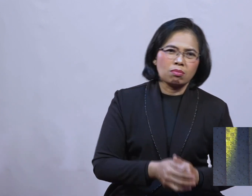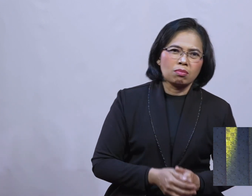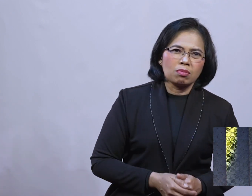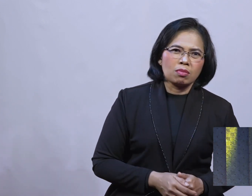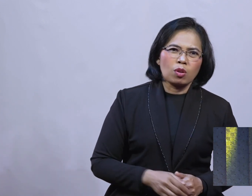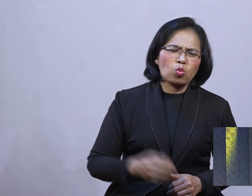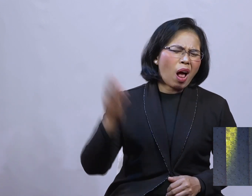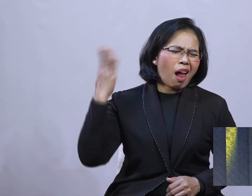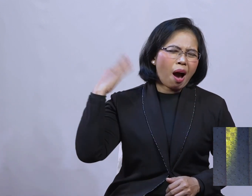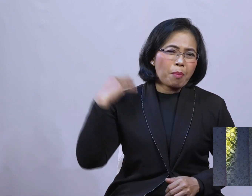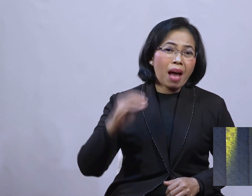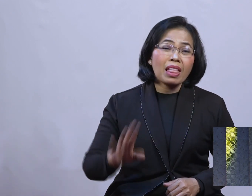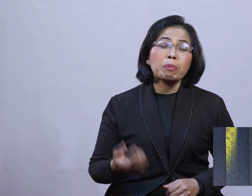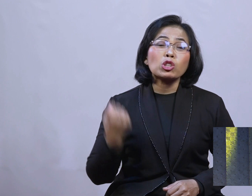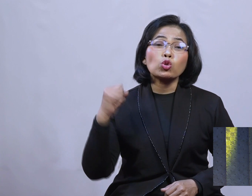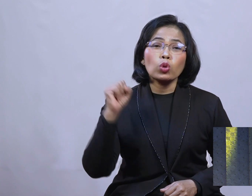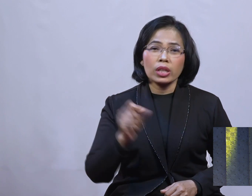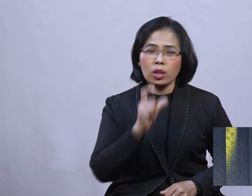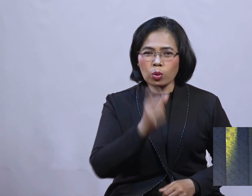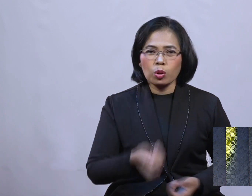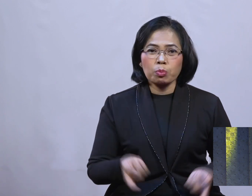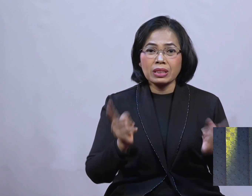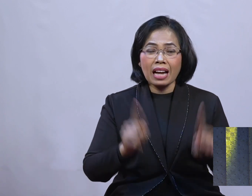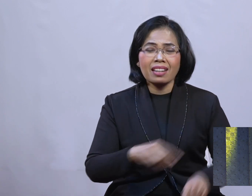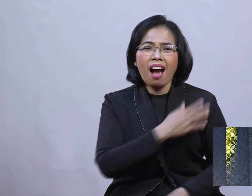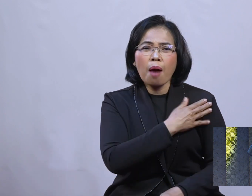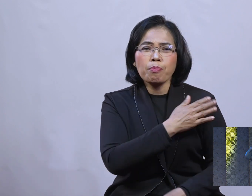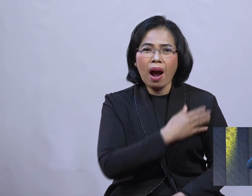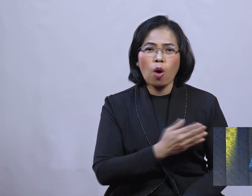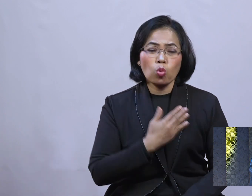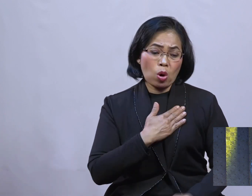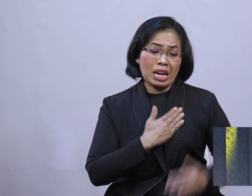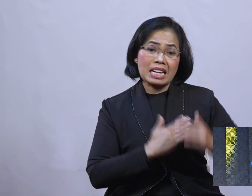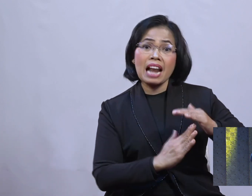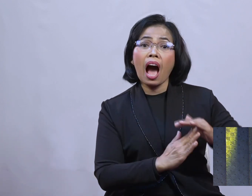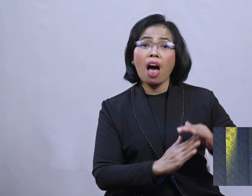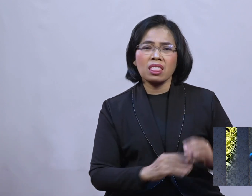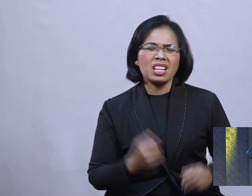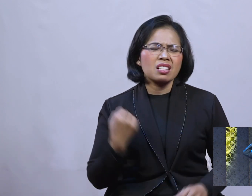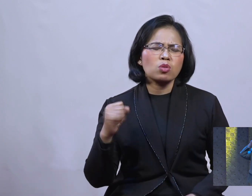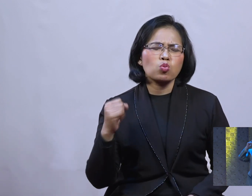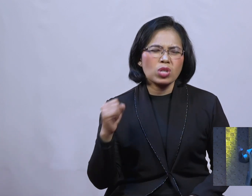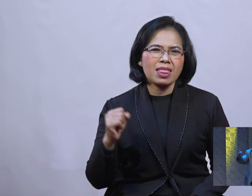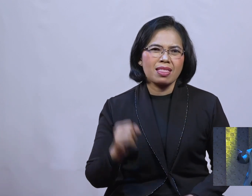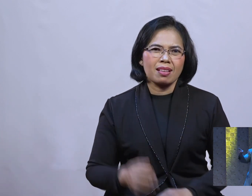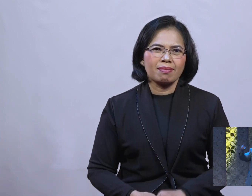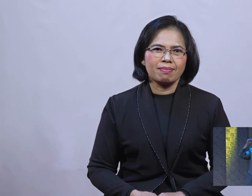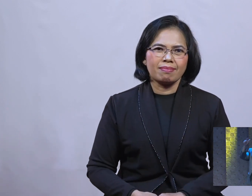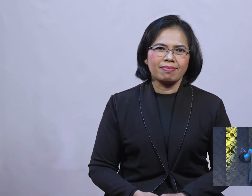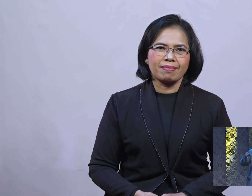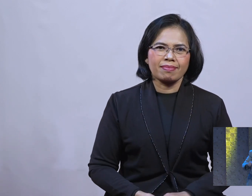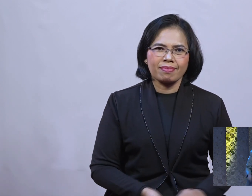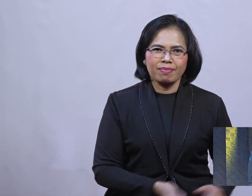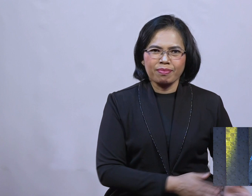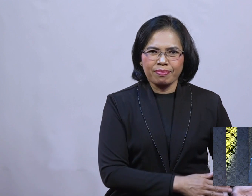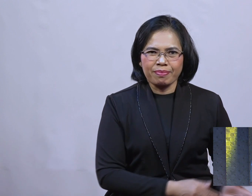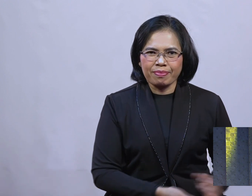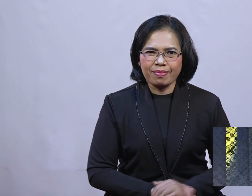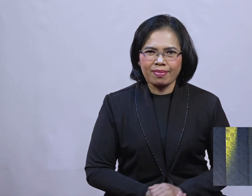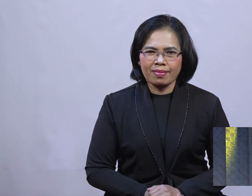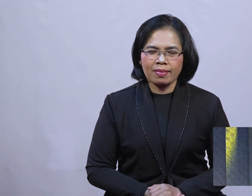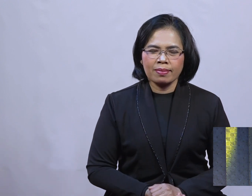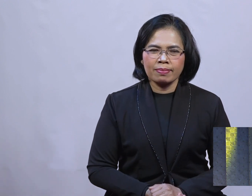ada yang matang ternyata tengil Hah Dosa lu kalau pendeta marah sama Jemaat itu karena